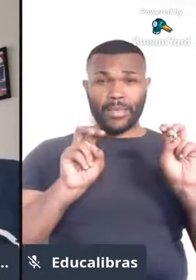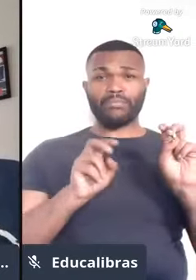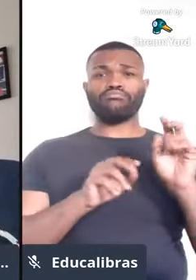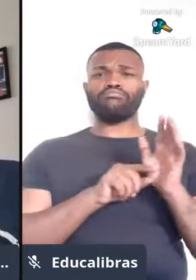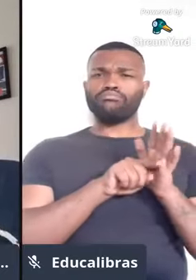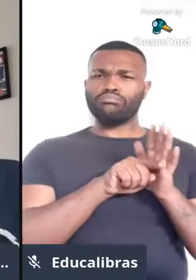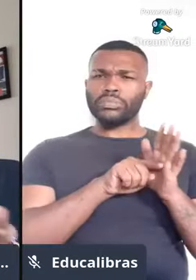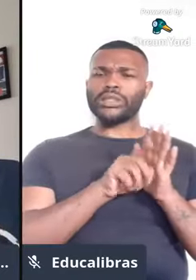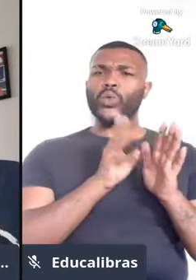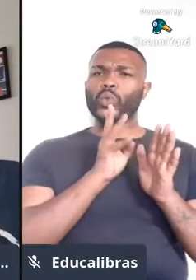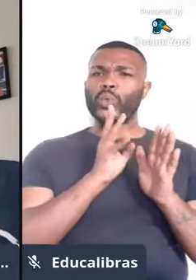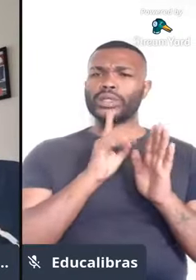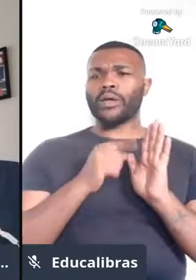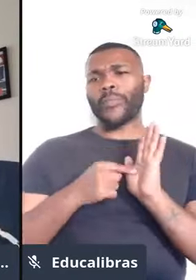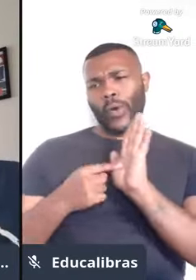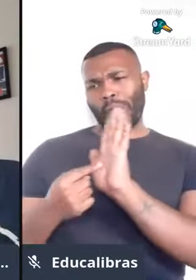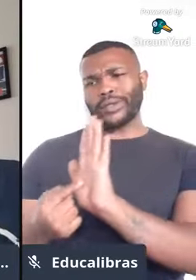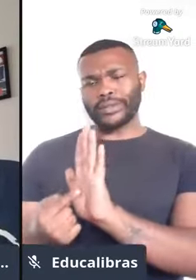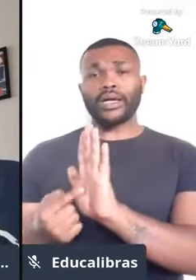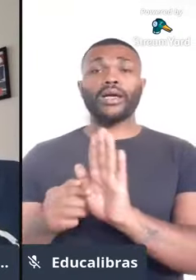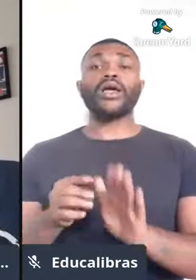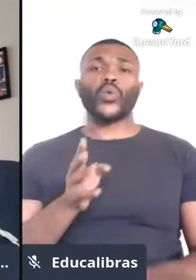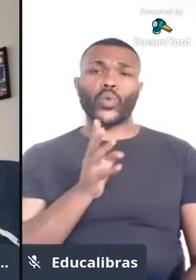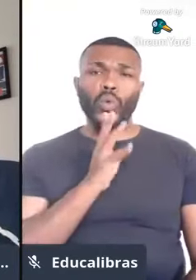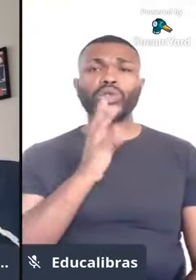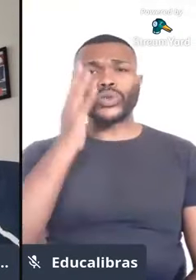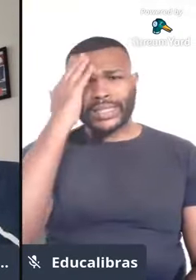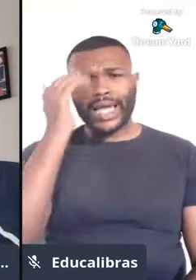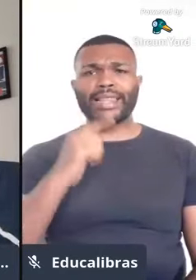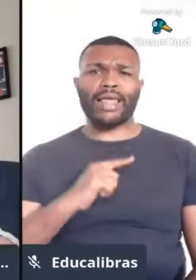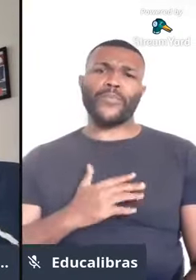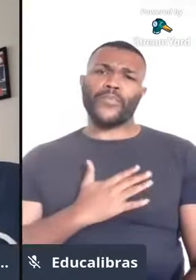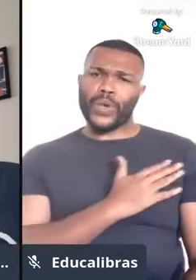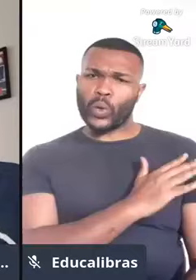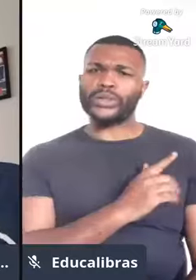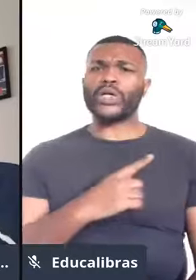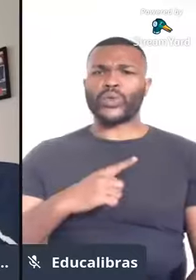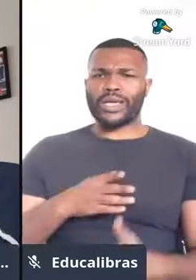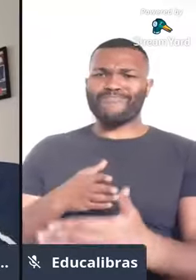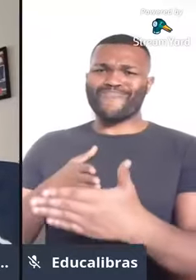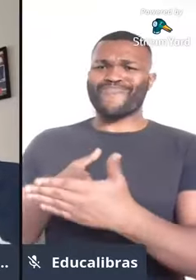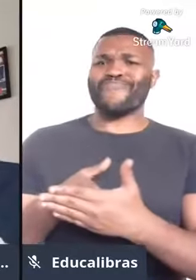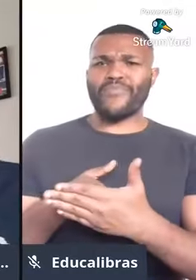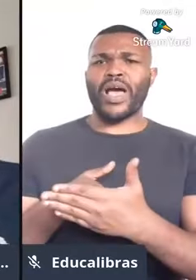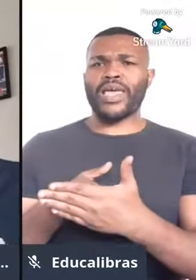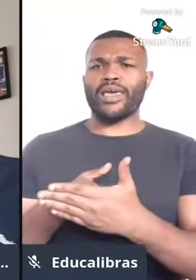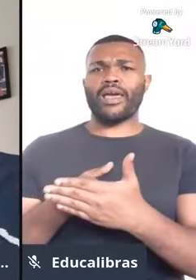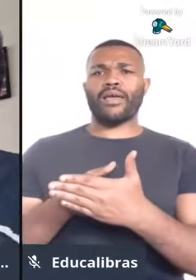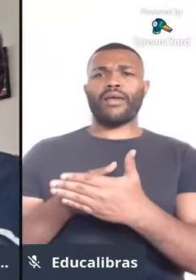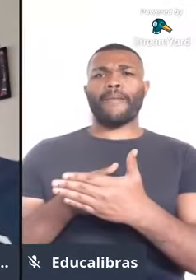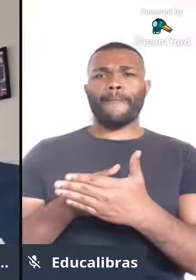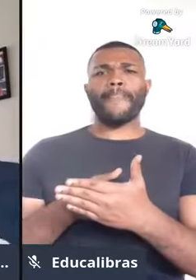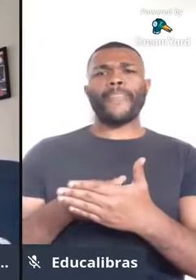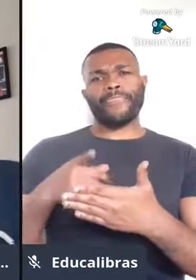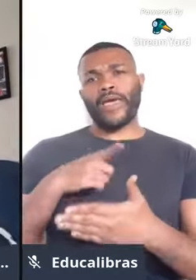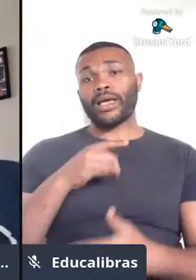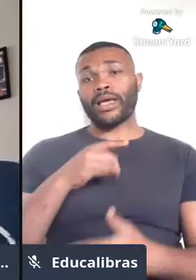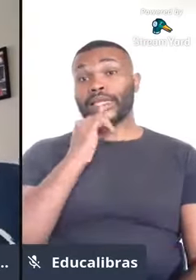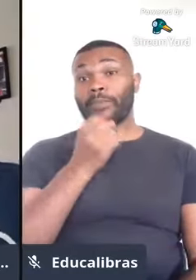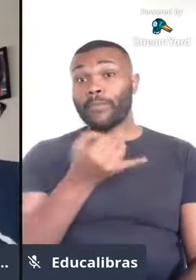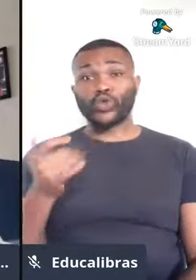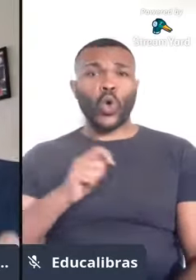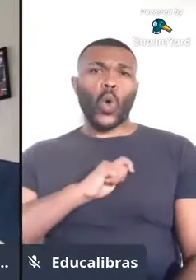que há preconceito, é fato que há uma barreira, mas essa barreira, ela não é uma barreira da vilania. As pessoas não são maldosas e não